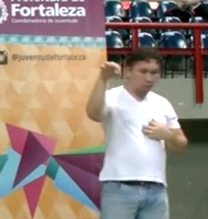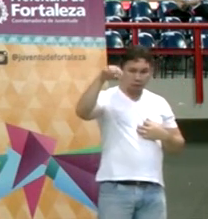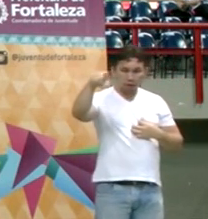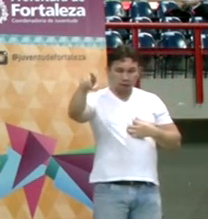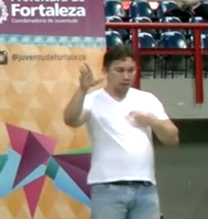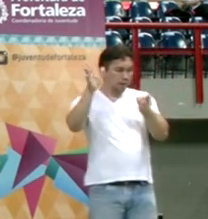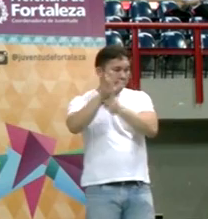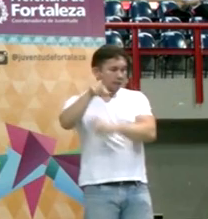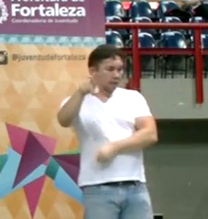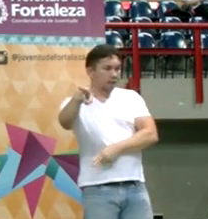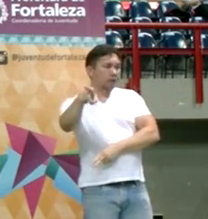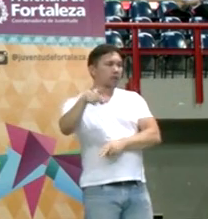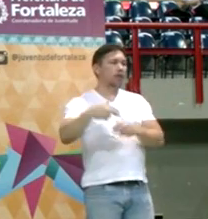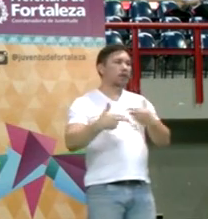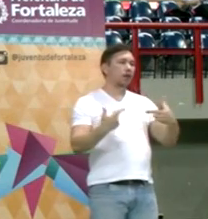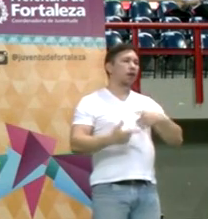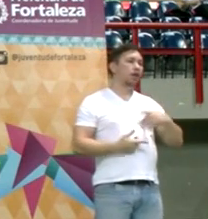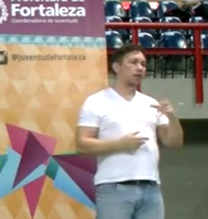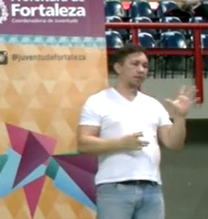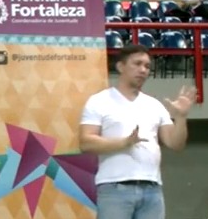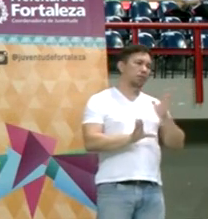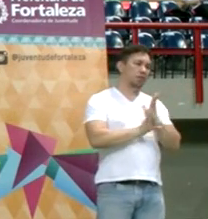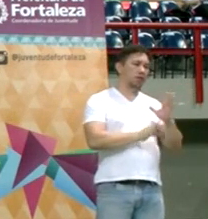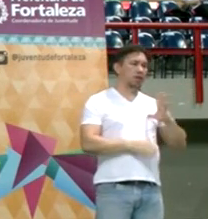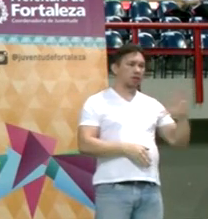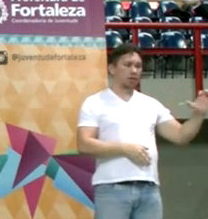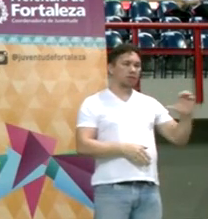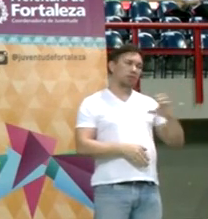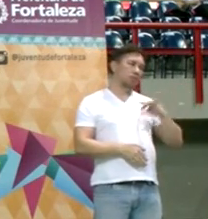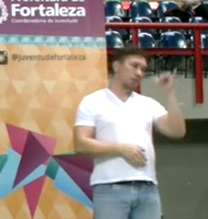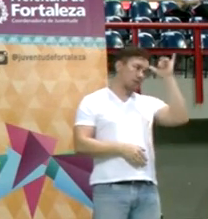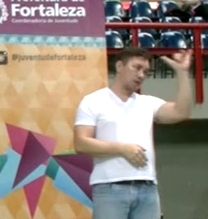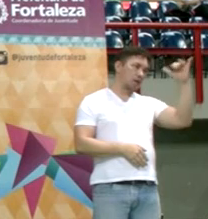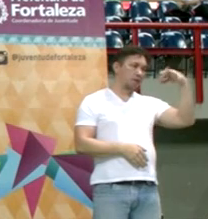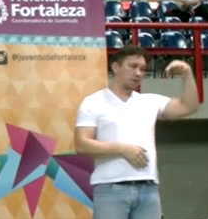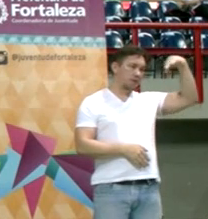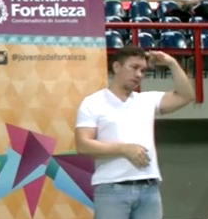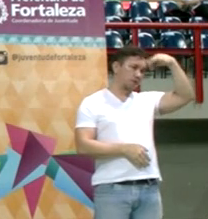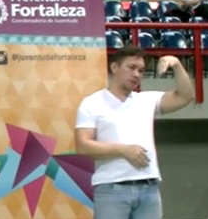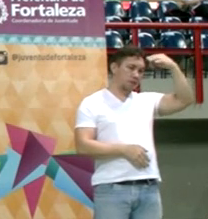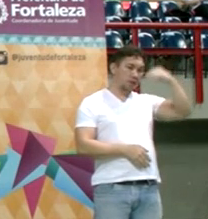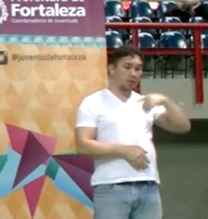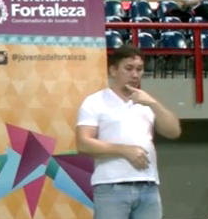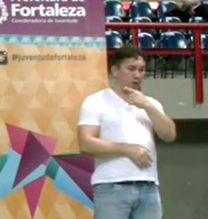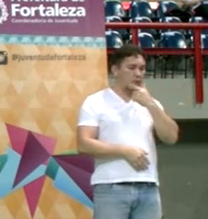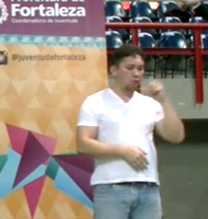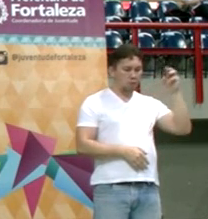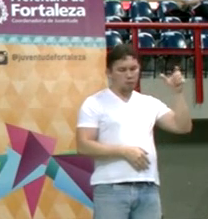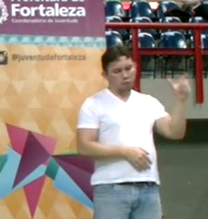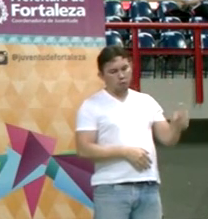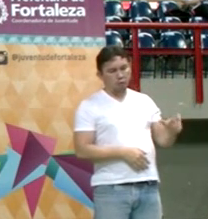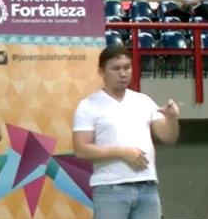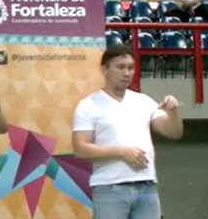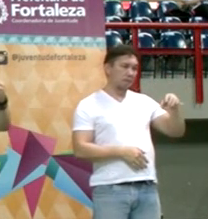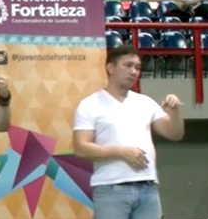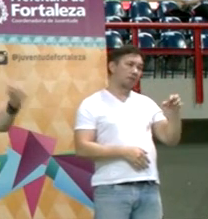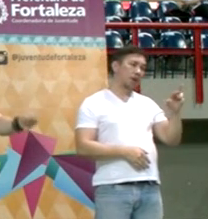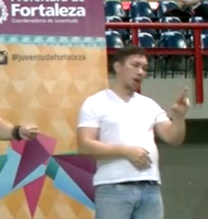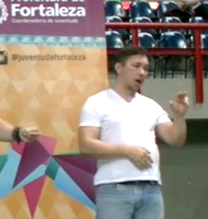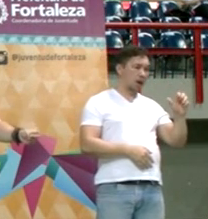cometido. Então pediram, por uma questão ética, que não se usasse mais a hipnose. Mas o Rasputin, tudo leva a